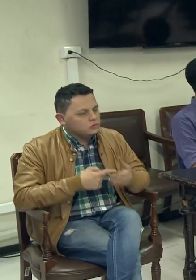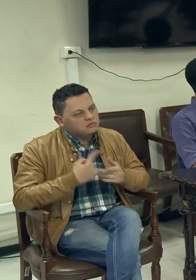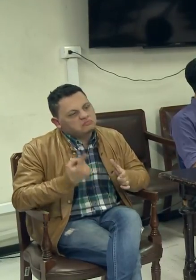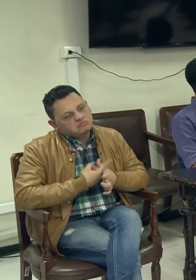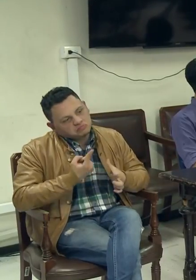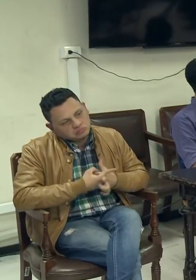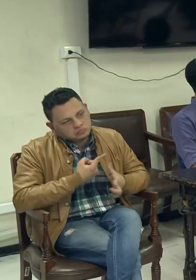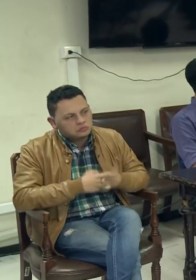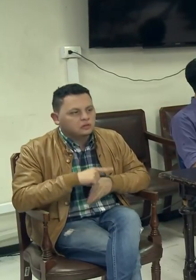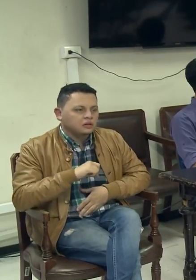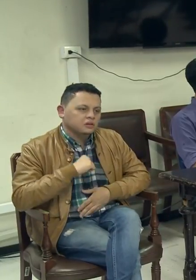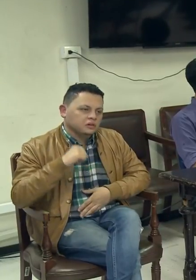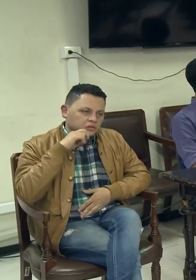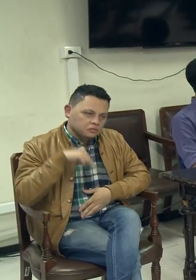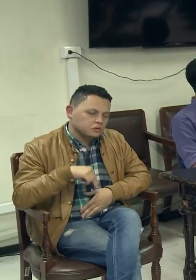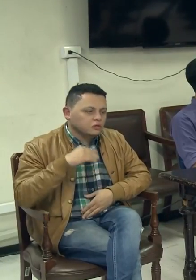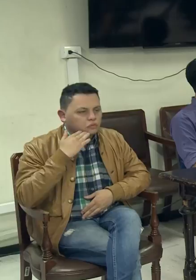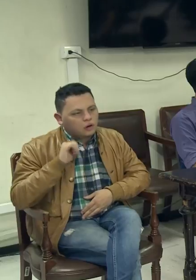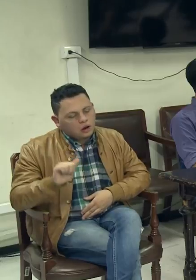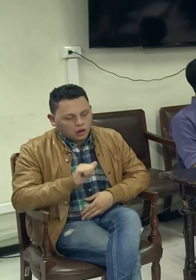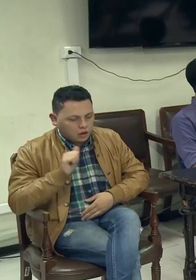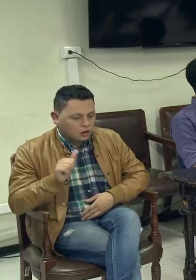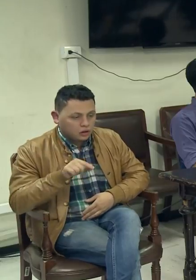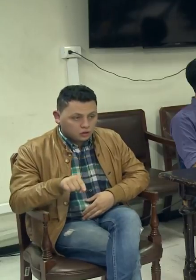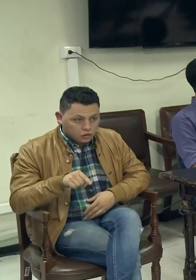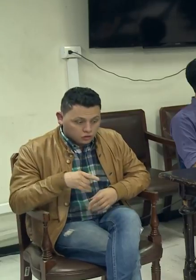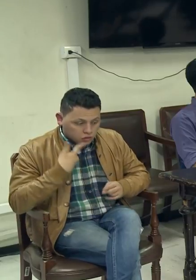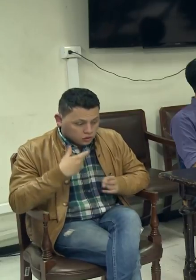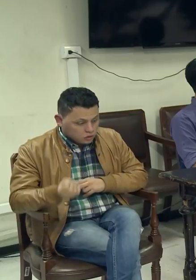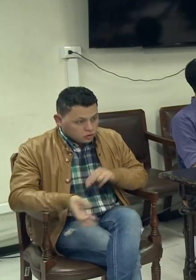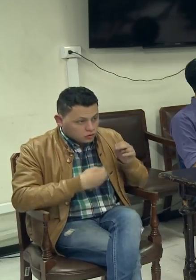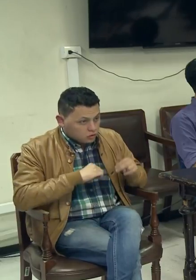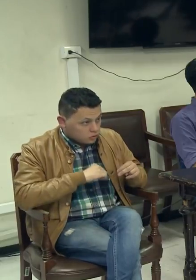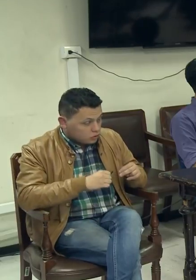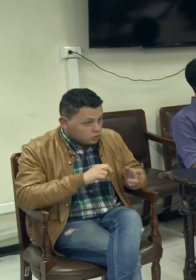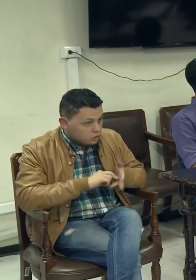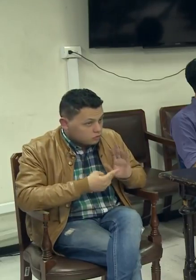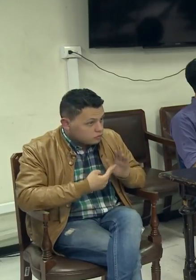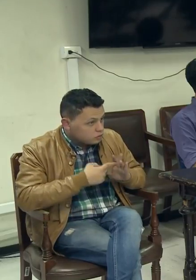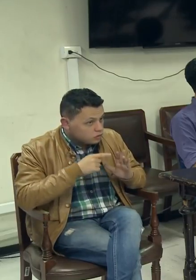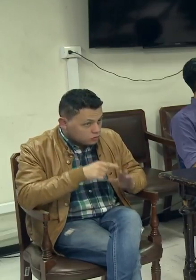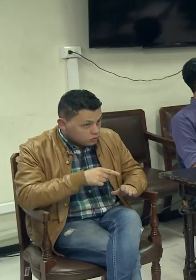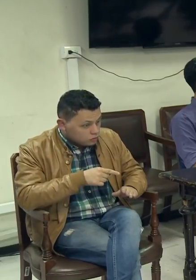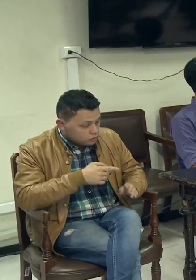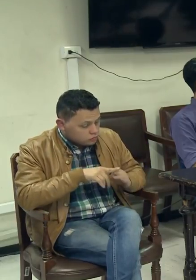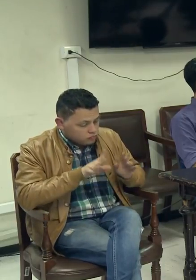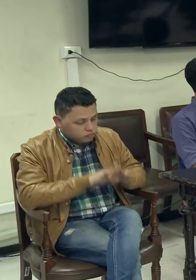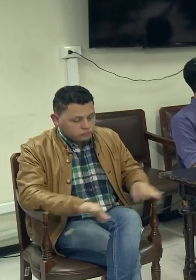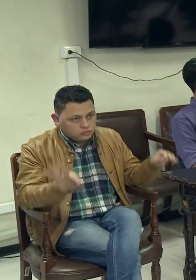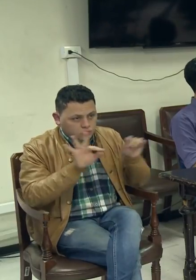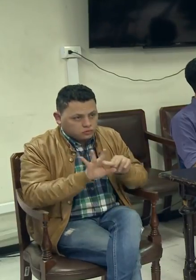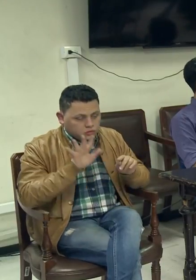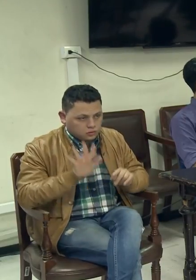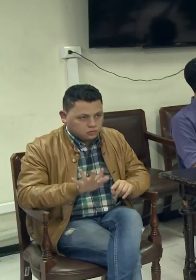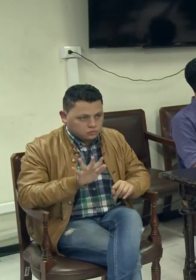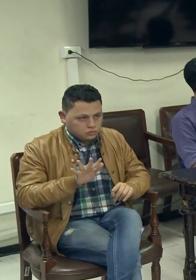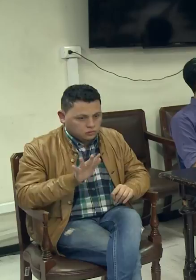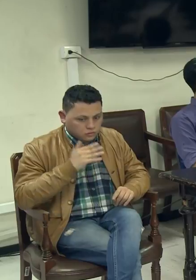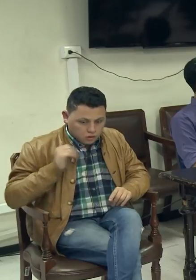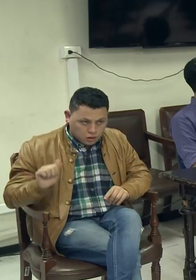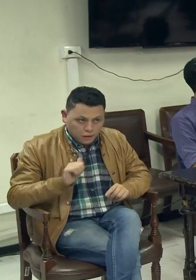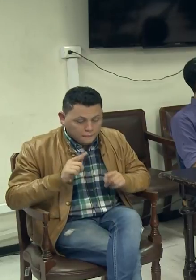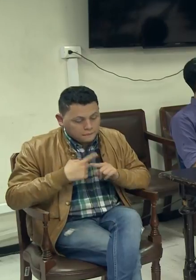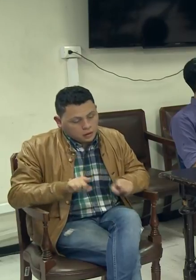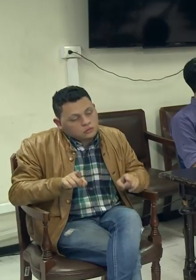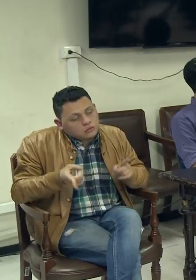Entonces, derechos humanos de las mujeres, en el cual el derecho a la educación es un derecho fundamental, ¿no? Y en el